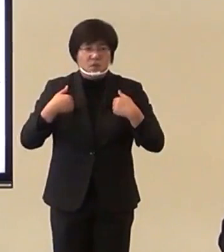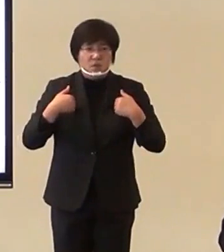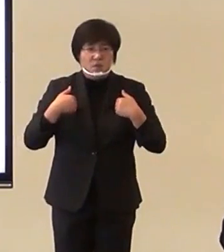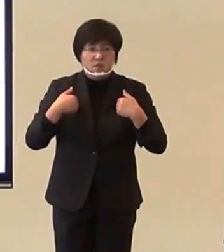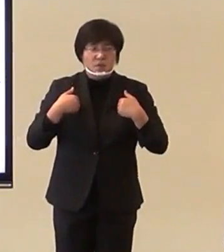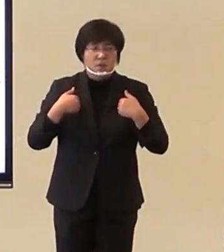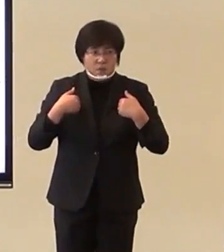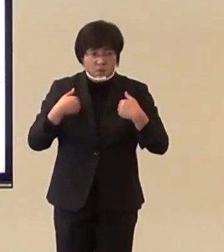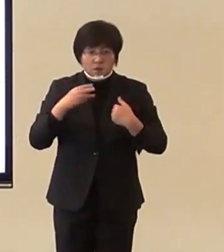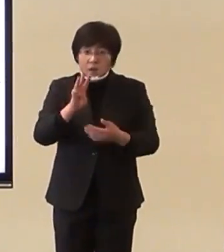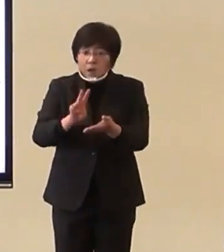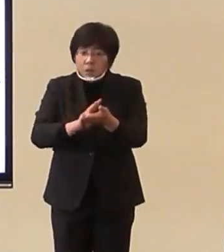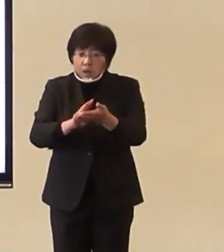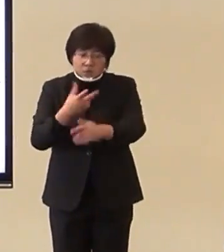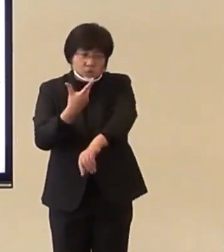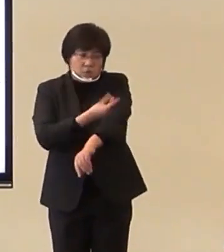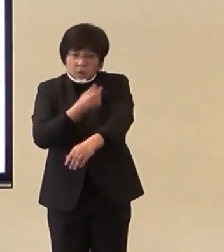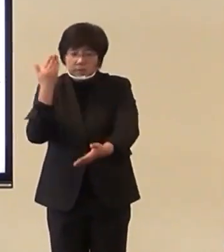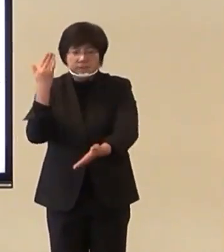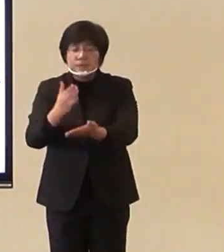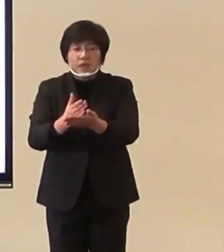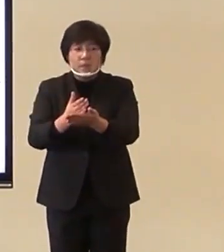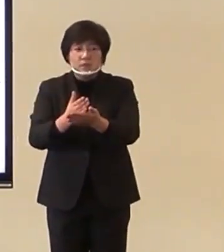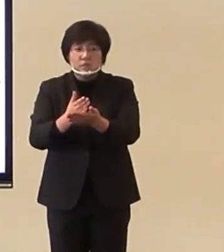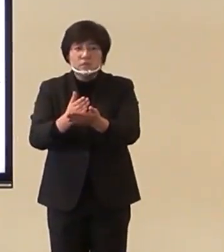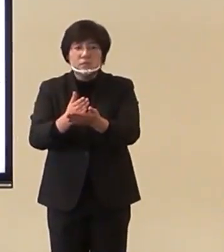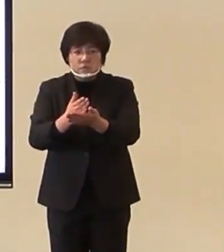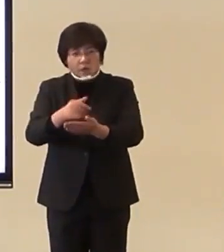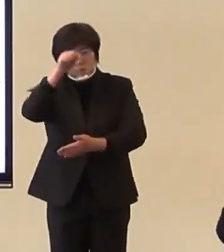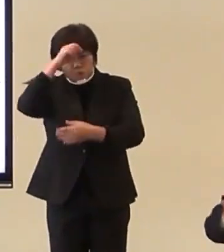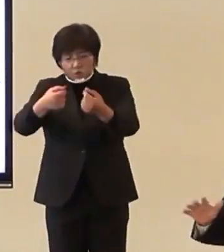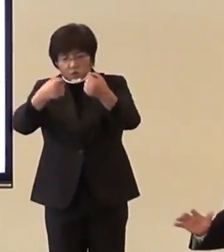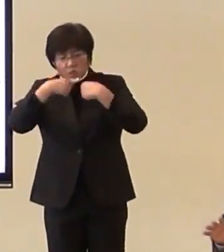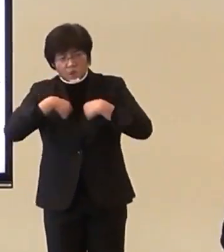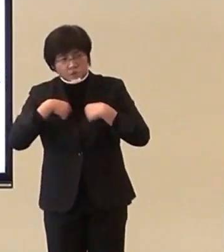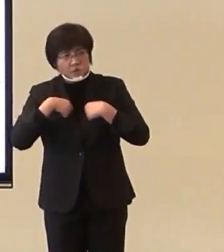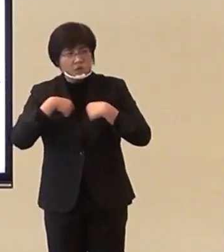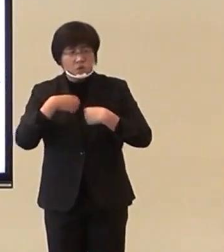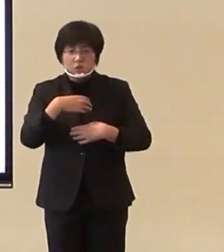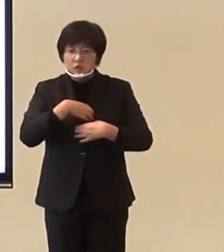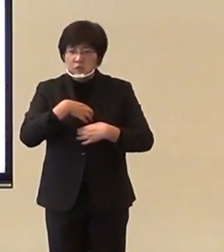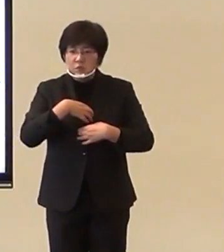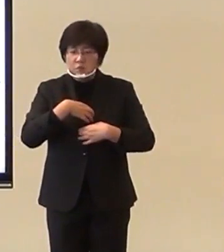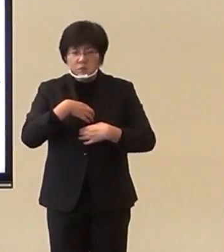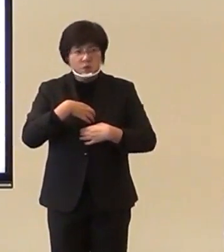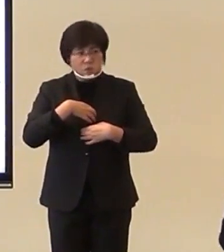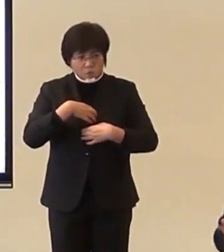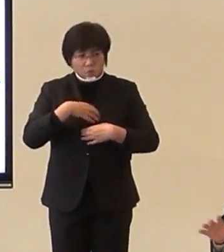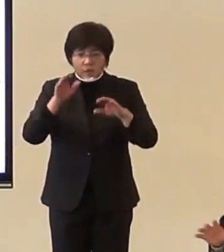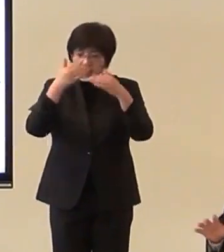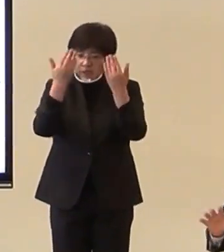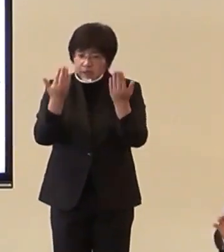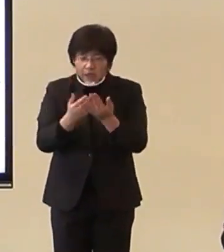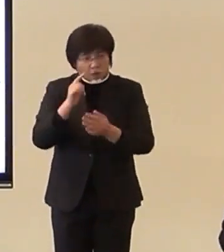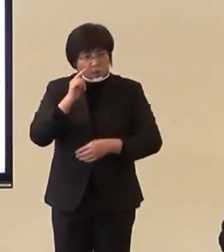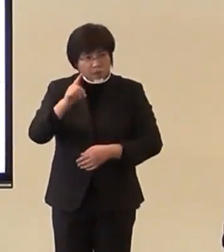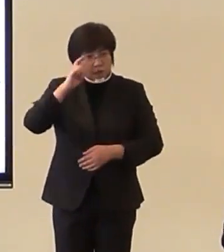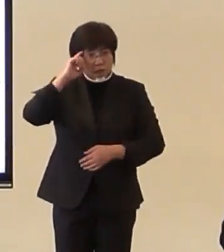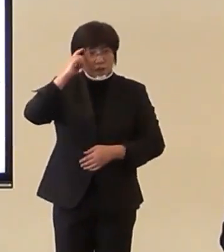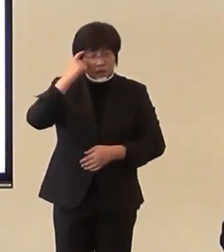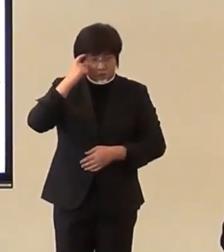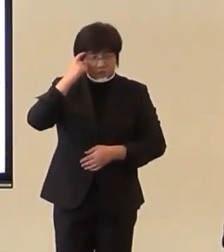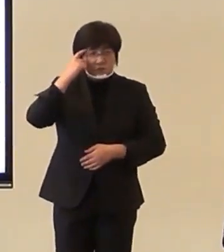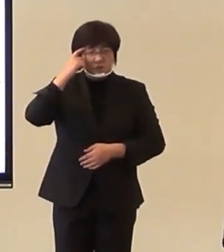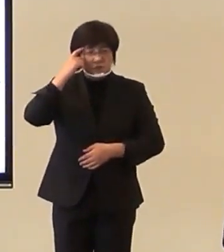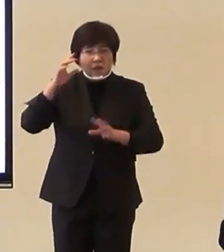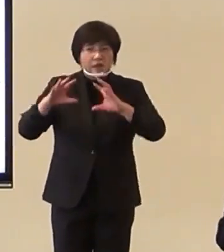あワクチンを打たなくてその人が感染するリスク全体の中でどうなんですかって話と、ワクチンの中で世界からも